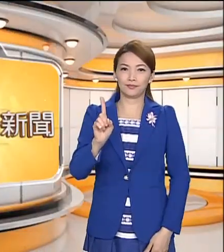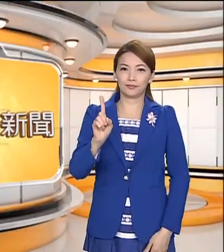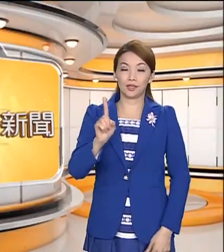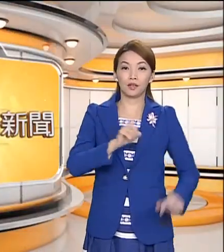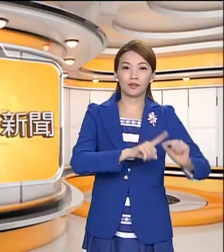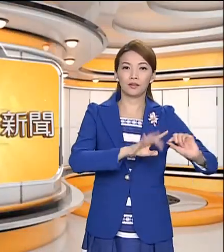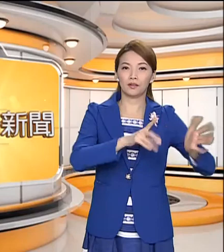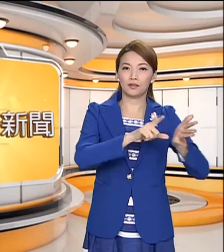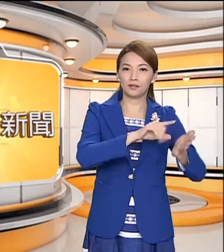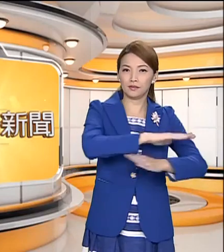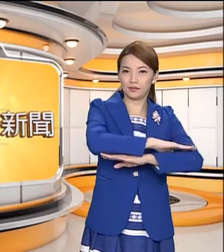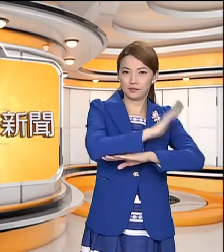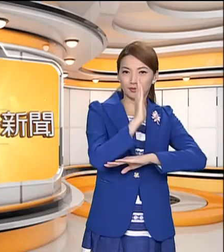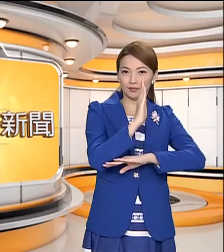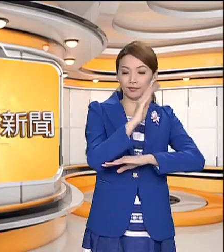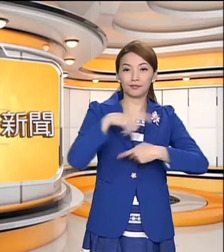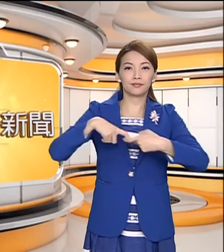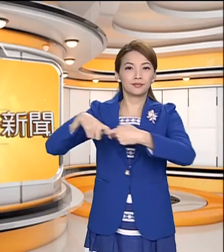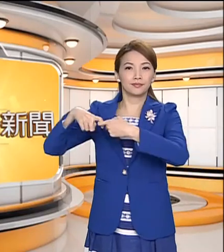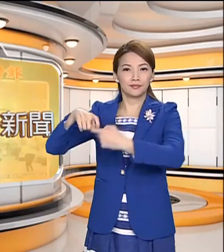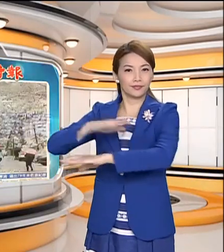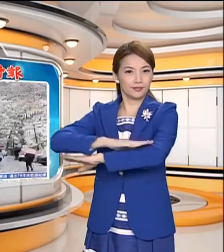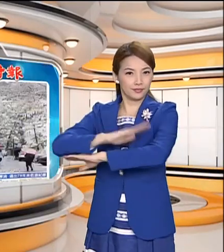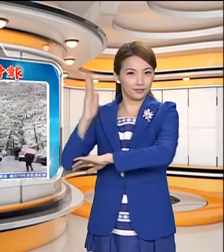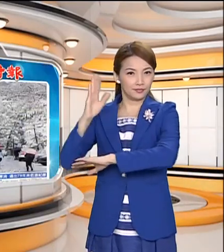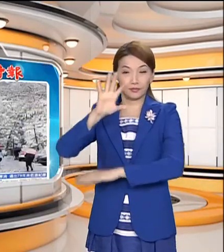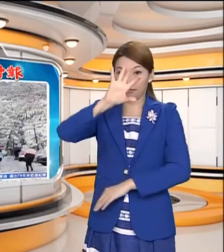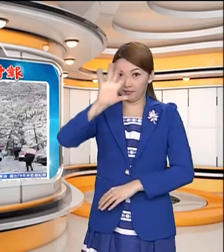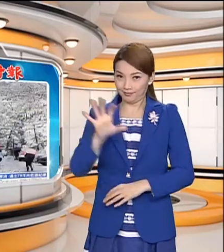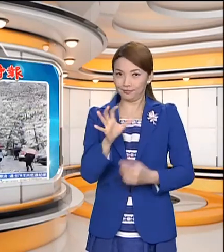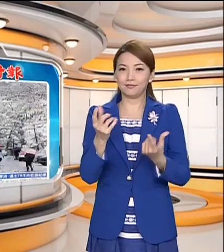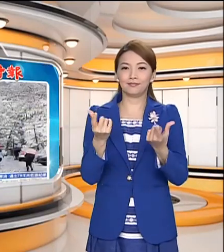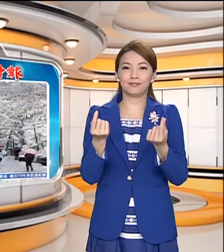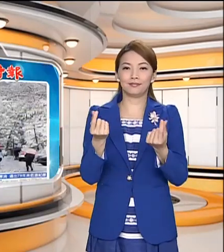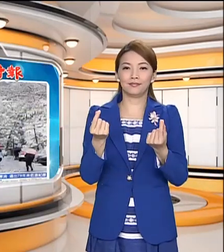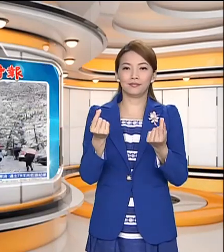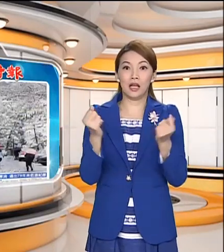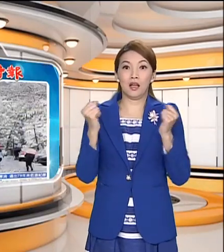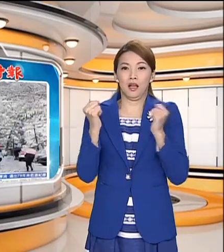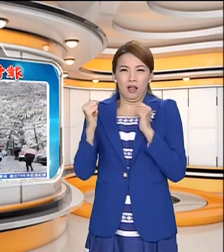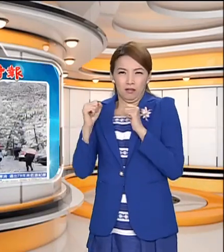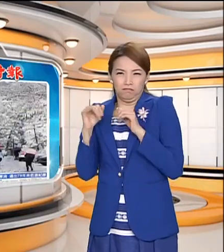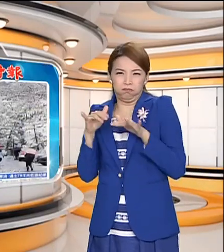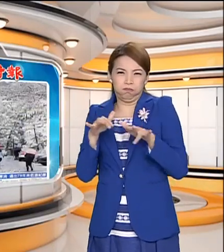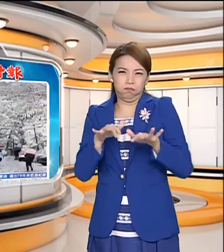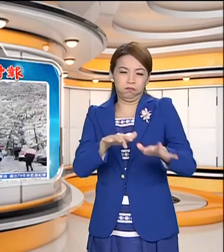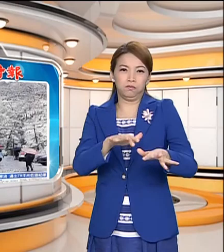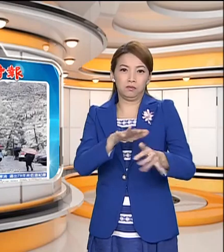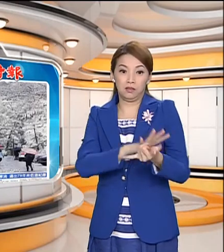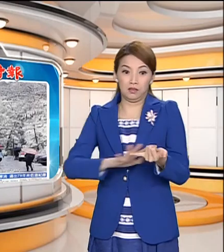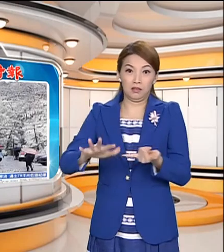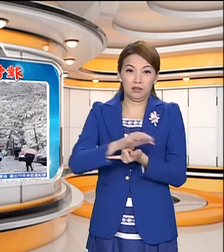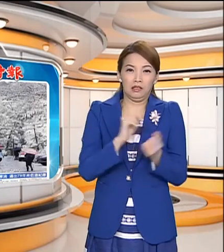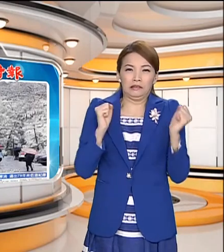点，《中国时报》和《联合报》一样都是报道，寒流发威，全台急